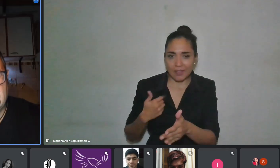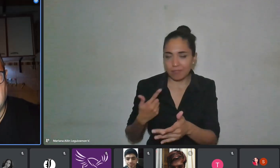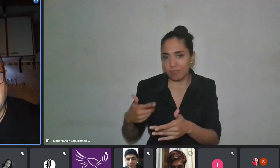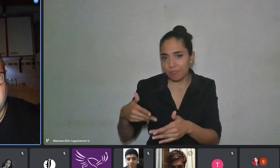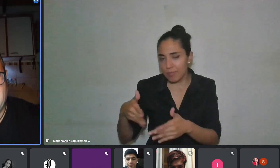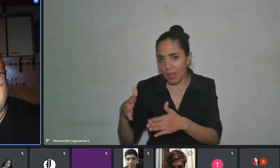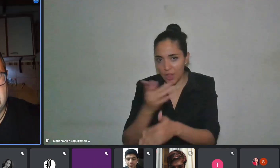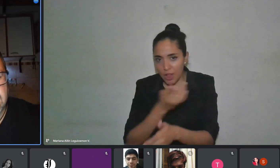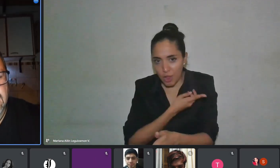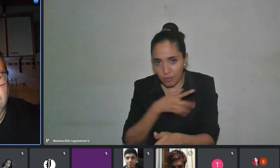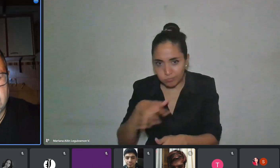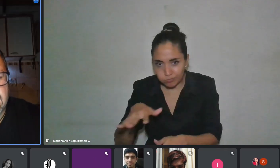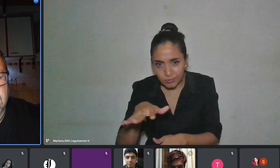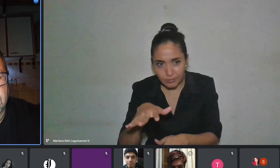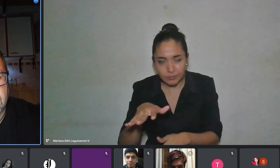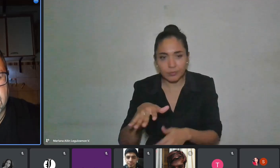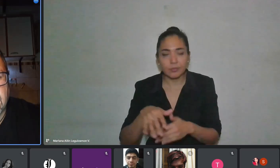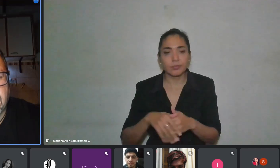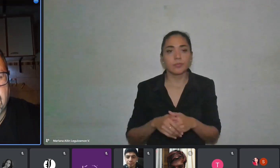eligen